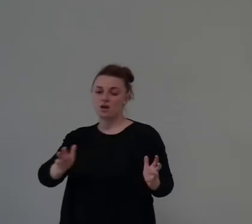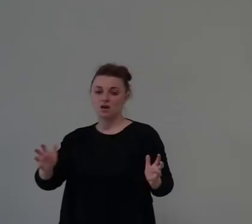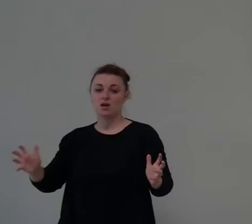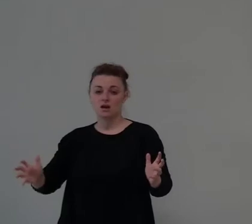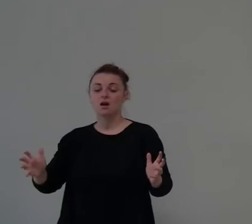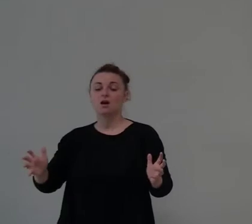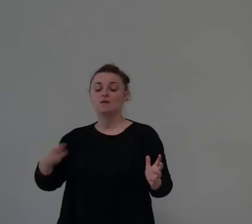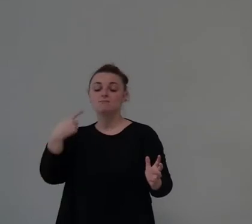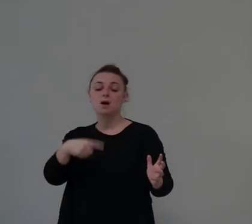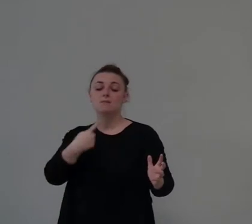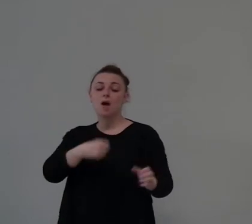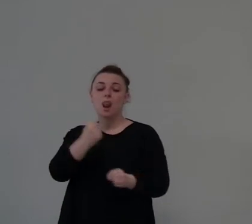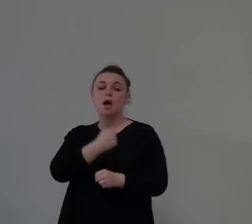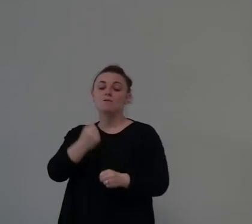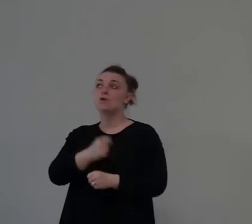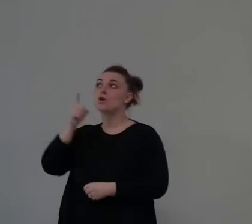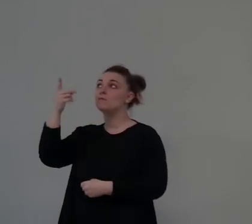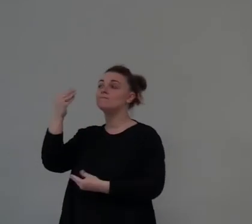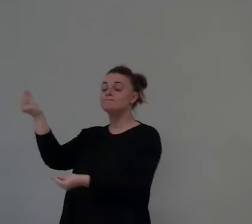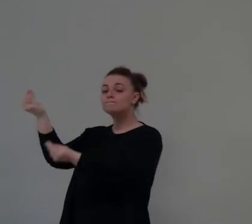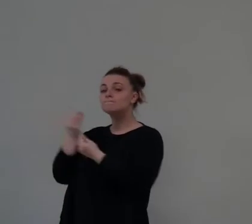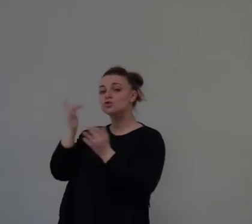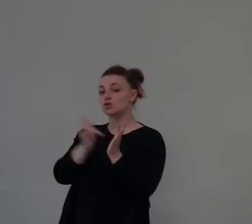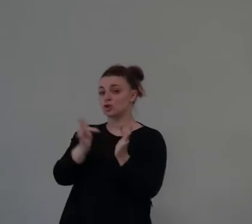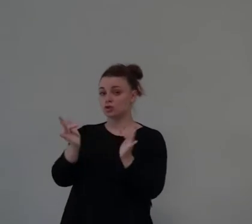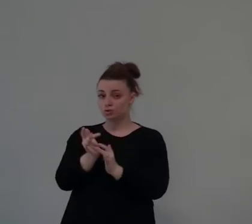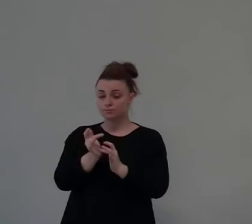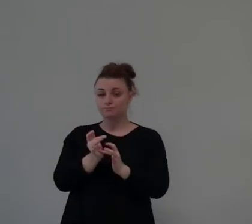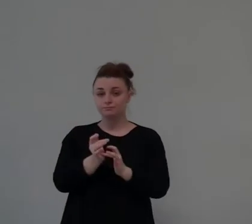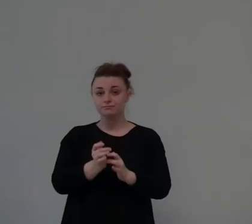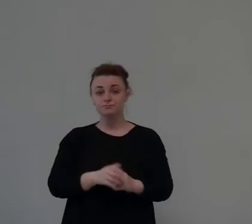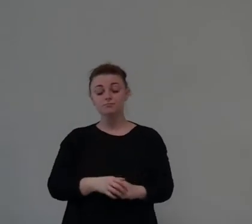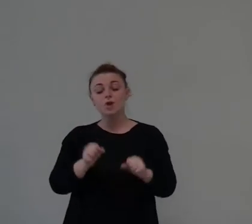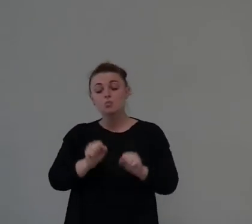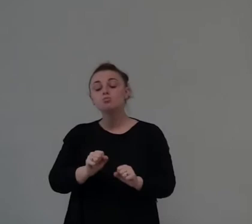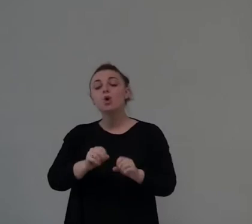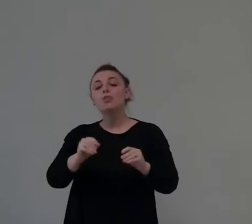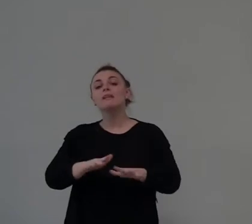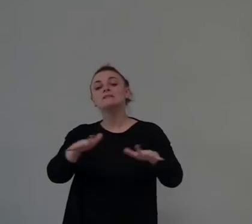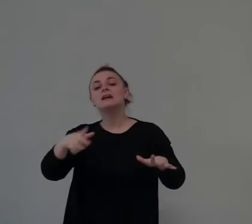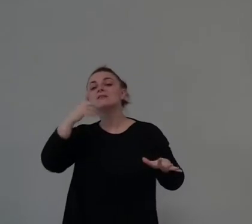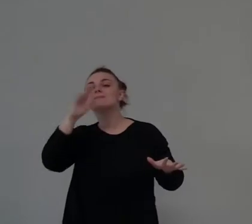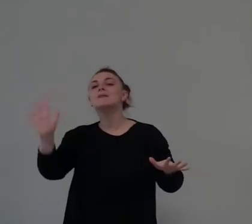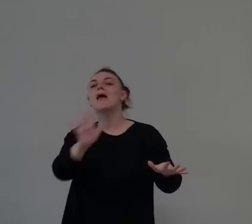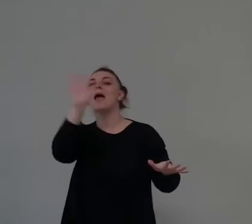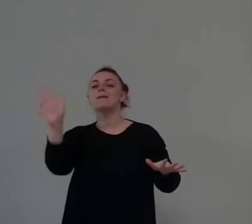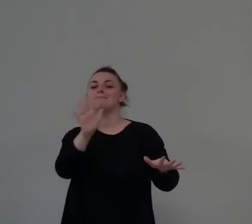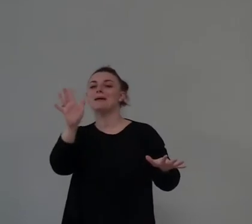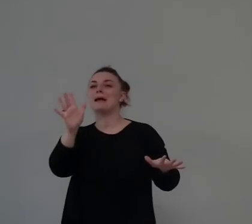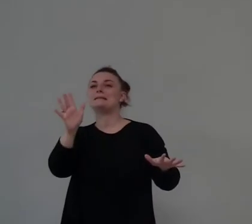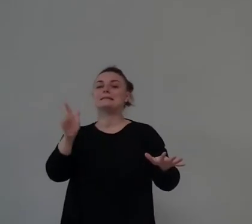Sapete, il deserto talvolta non è un mare. Può sembrare un mare, ma non è un mare. Perché nel deserto impari a conoscere te